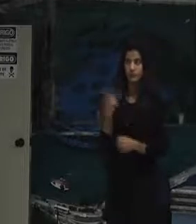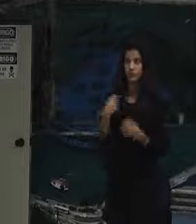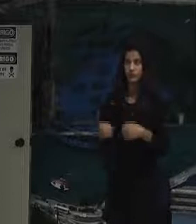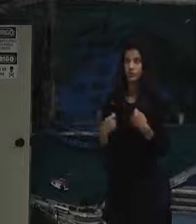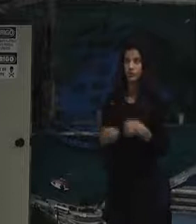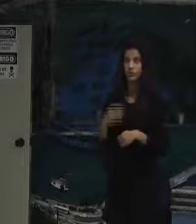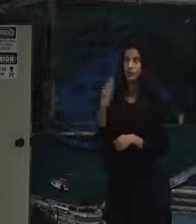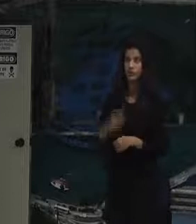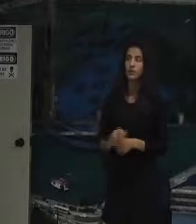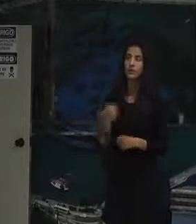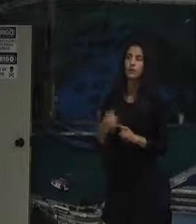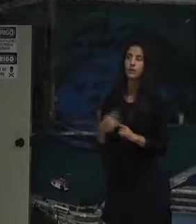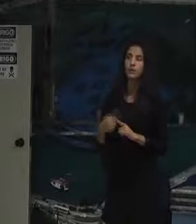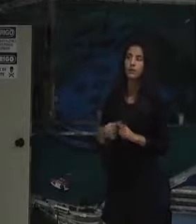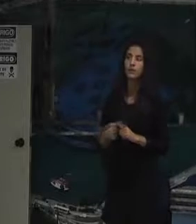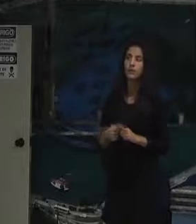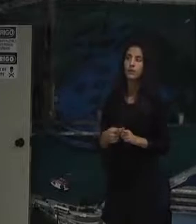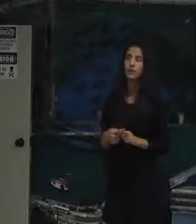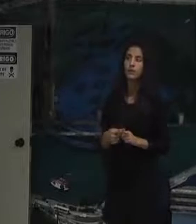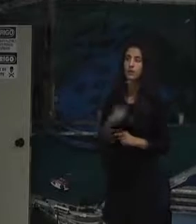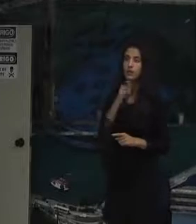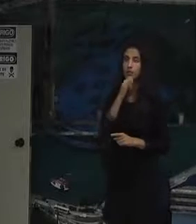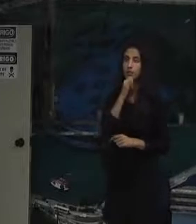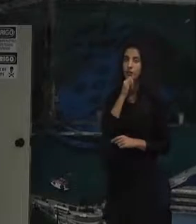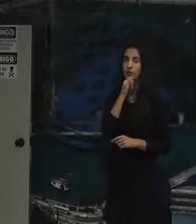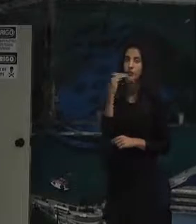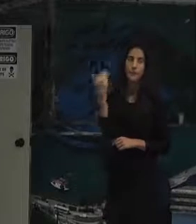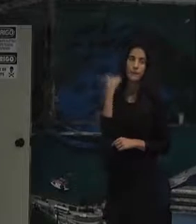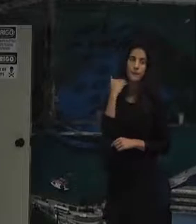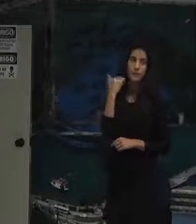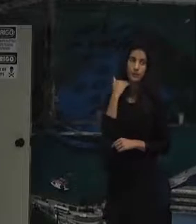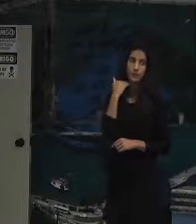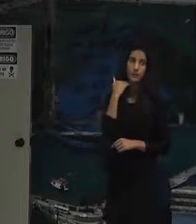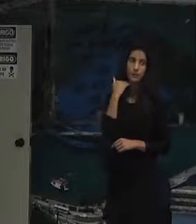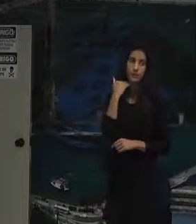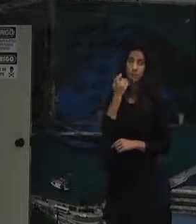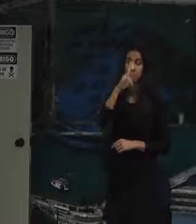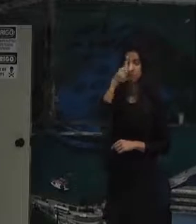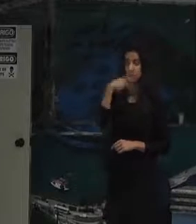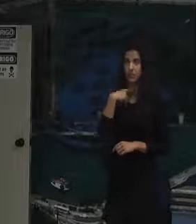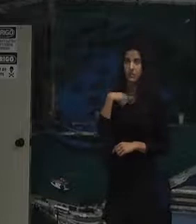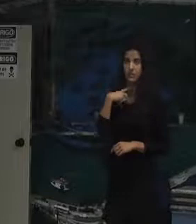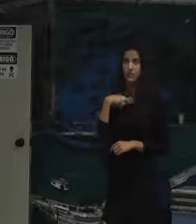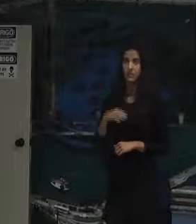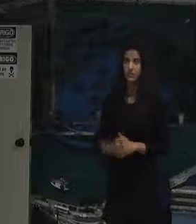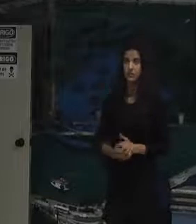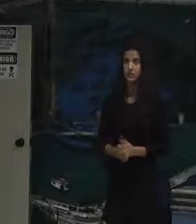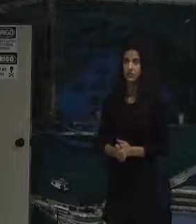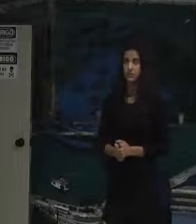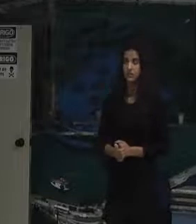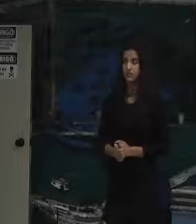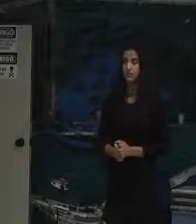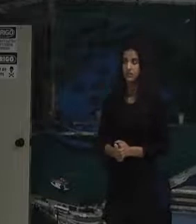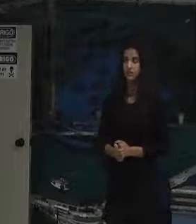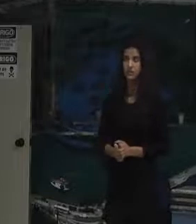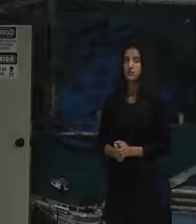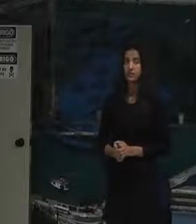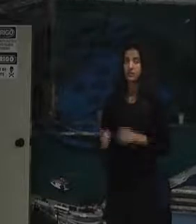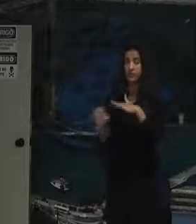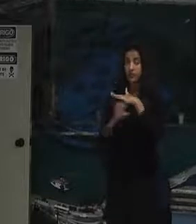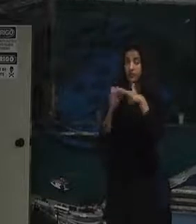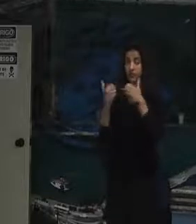instituições financeiras do nosso município, vamos dizer, os bancos, eles pagam o que querem, Léus. As empresas de ônibus,